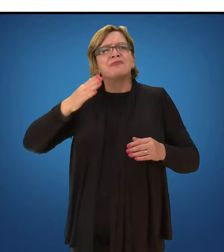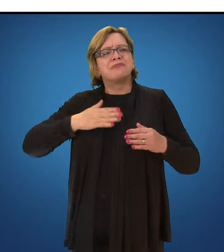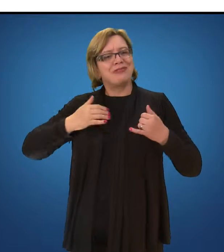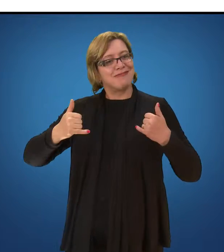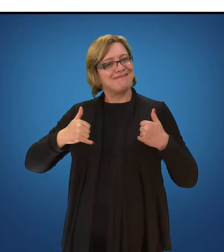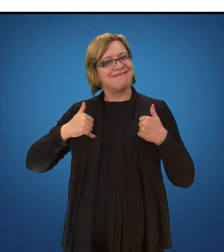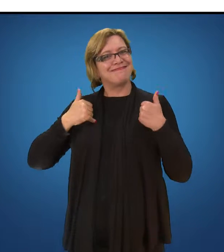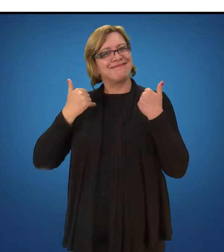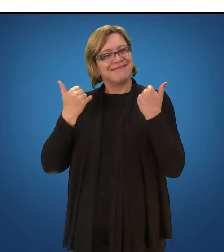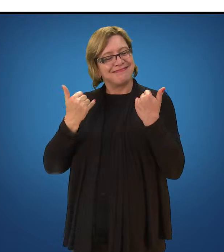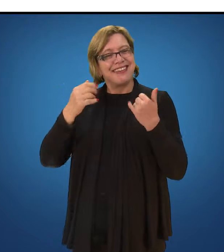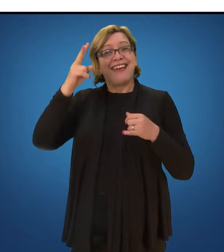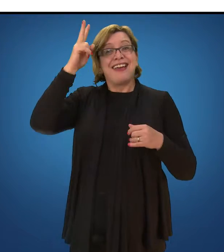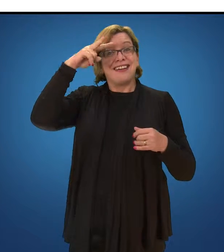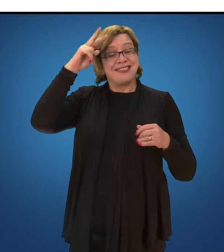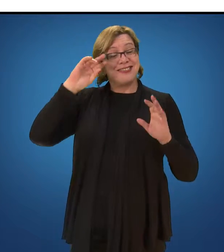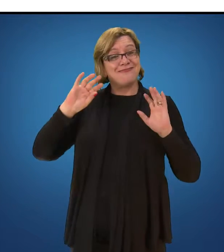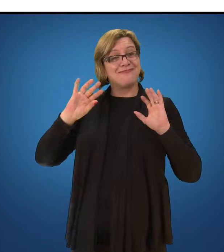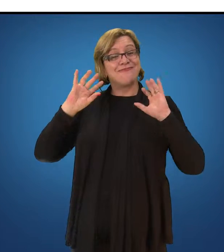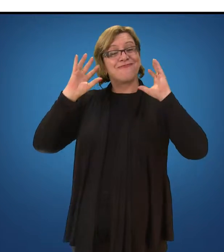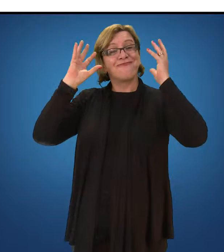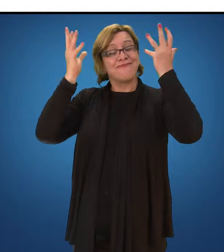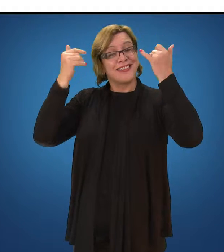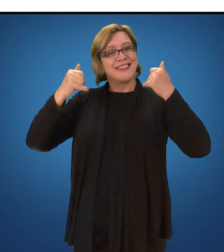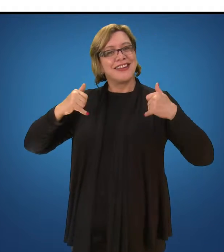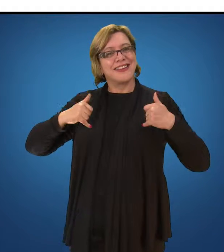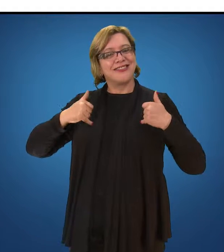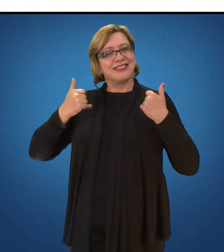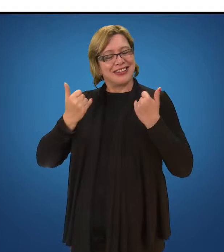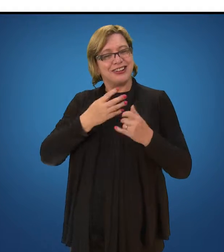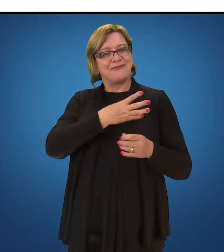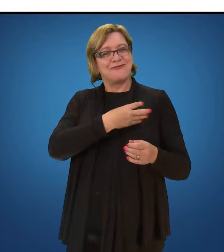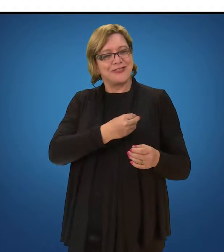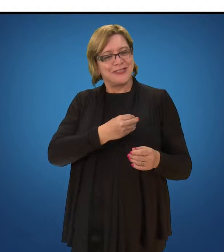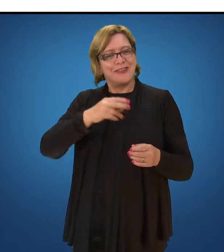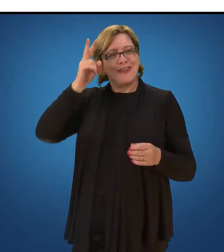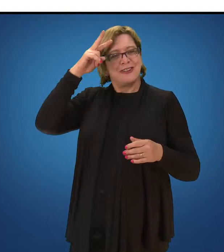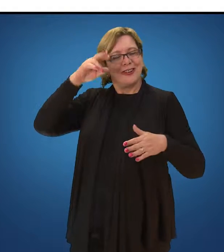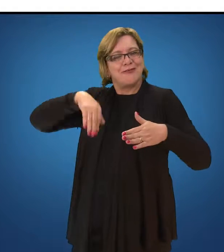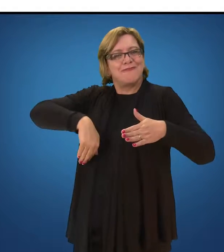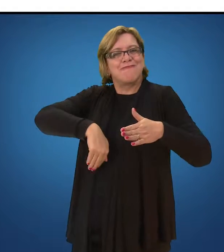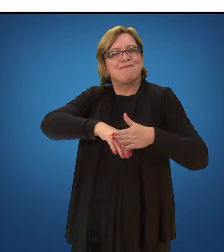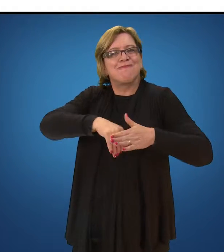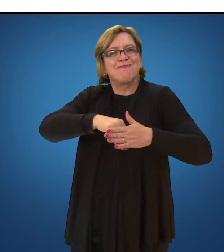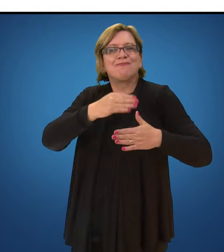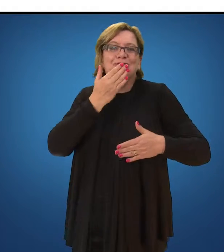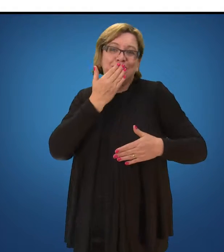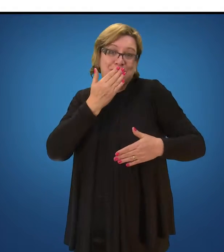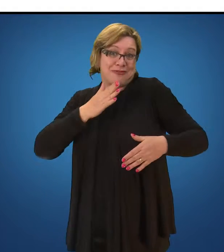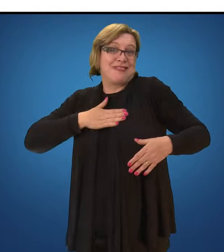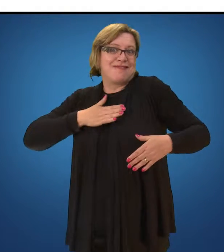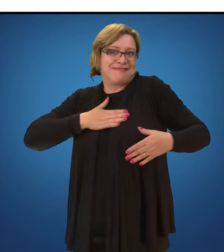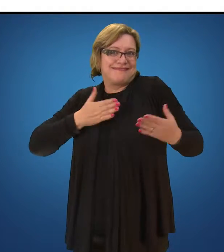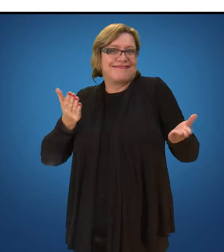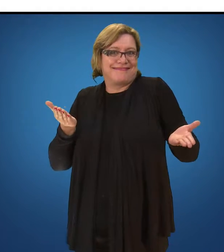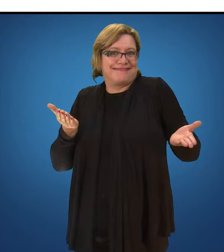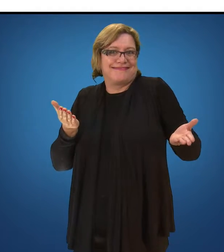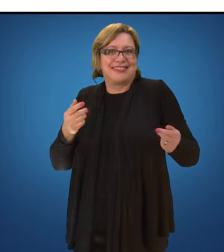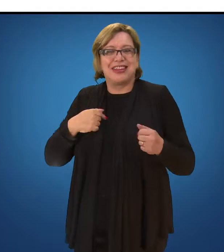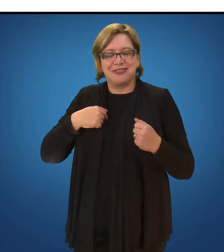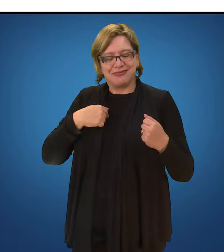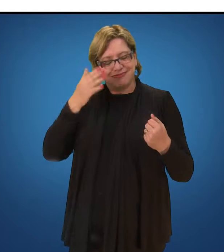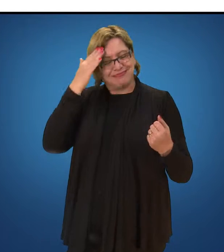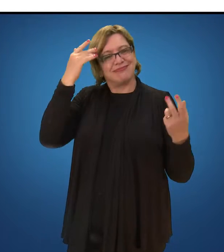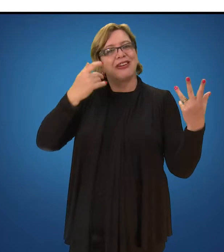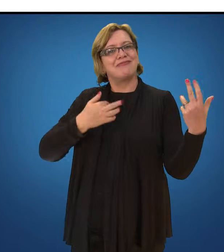eu lembro da festa de aniversário do meu filho, eu lembro do jogo do meu time de futebol, eu sei